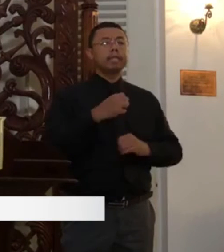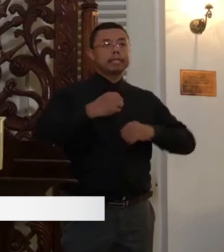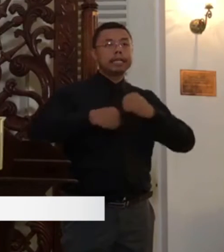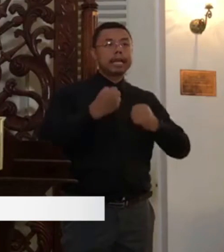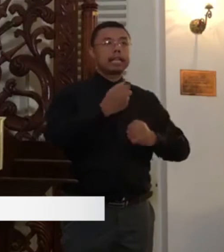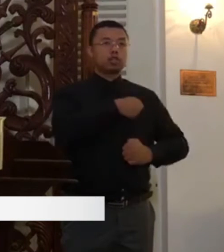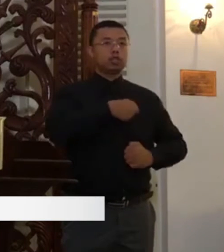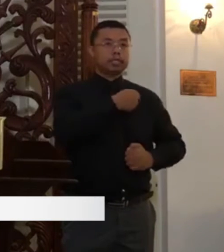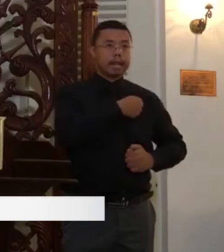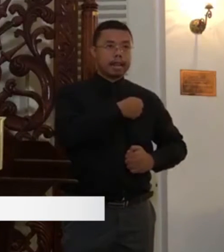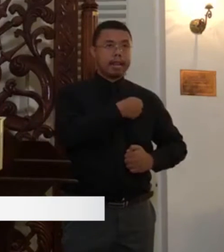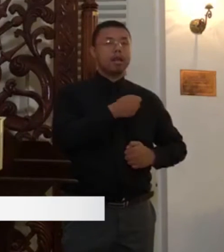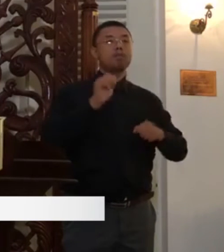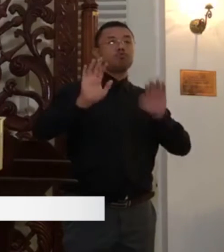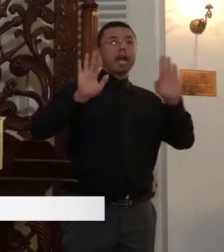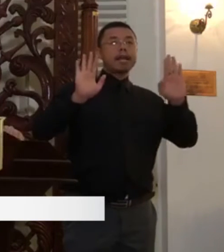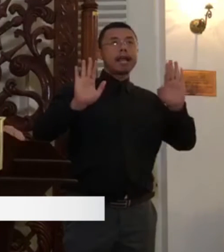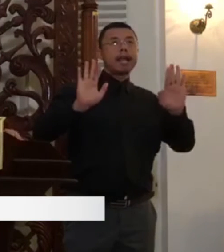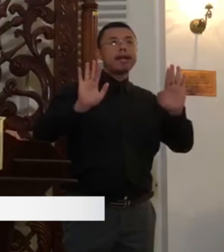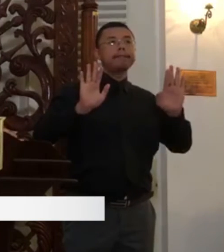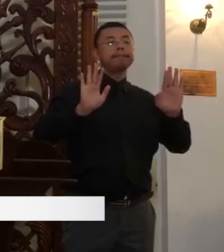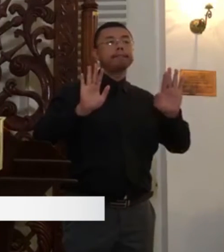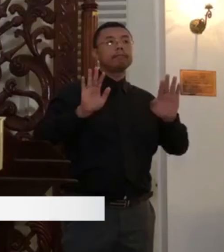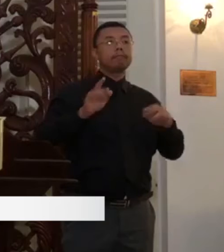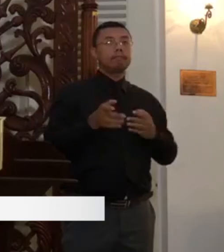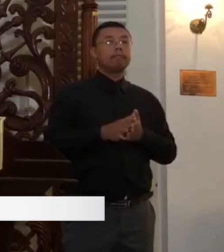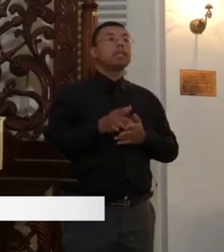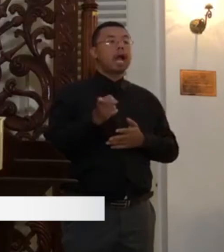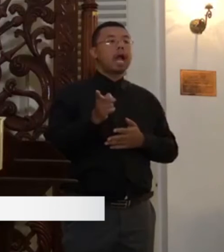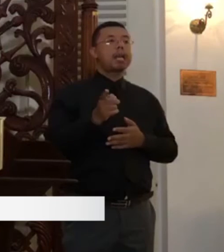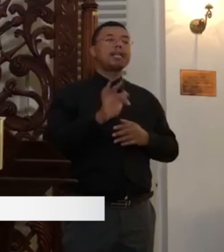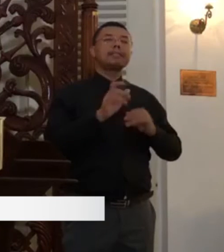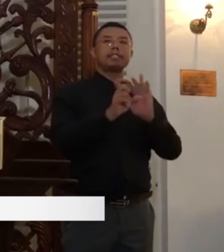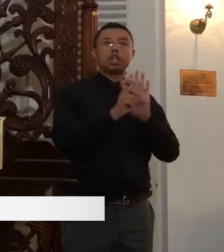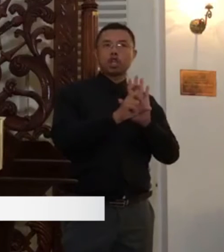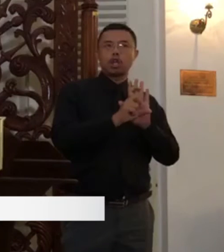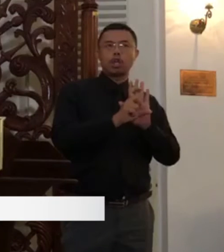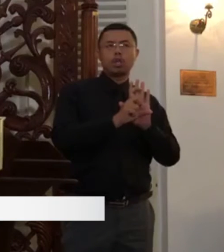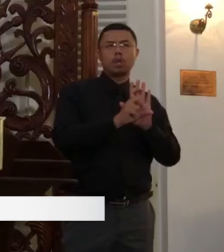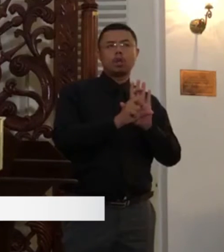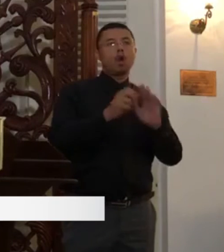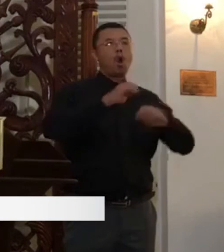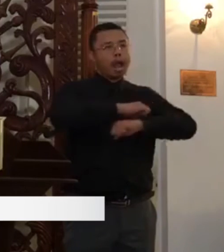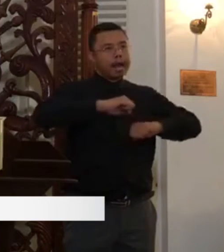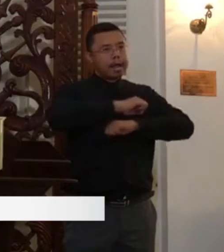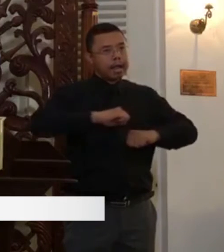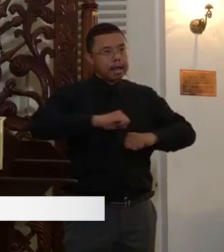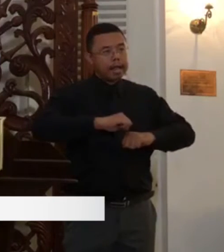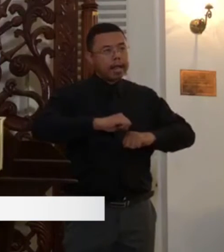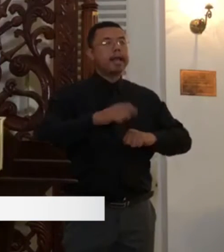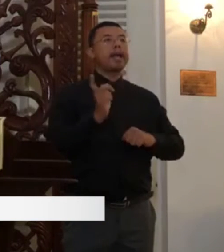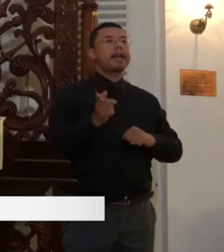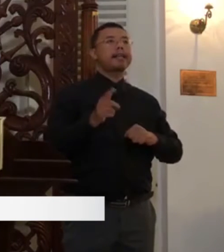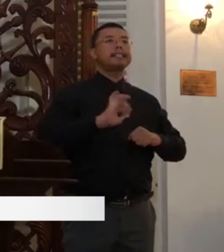kegiatan sosial, budaya, di situ ada unsur olahraga, ada